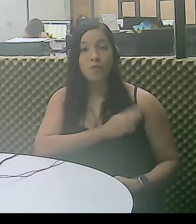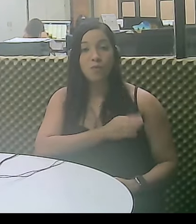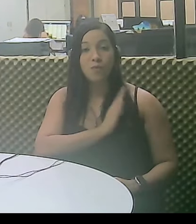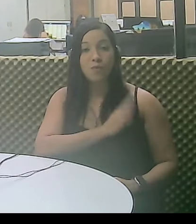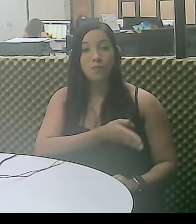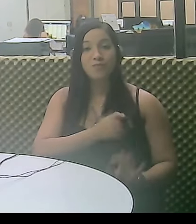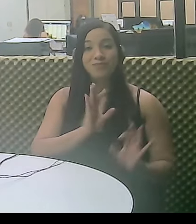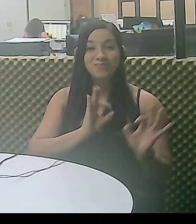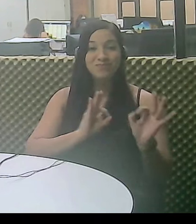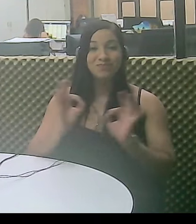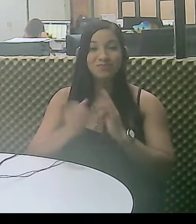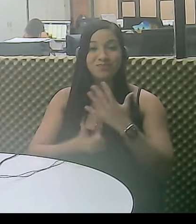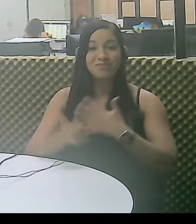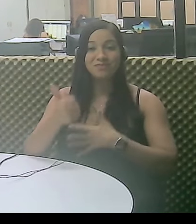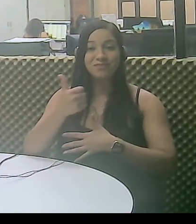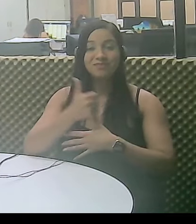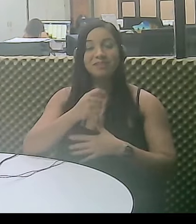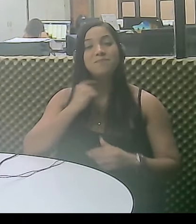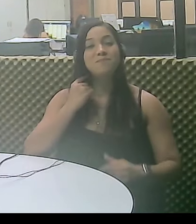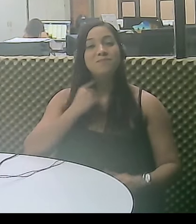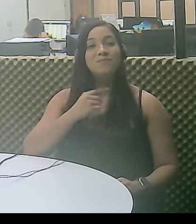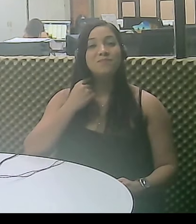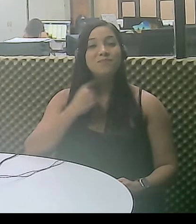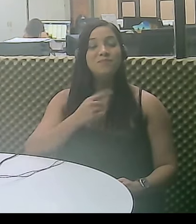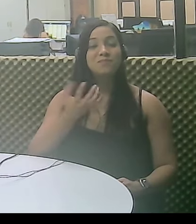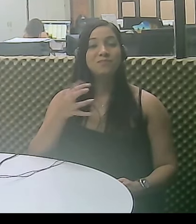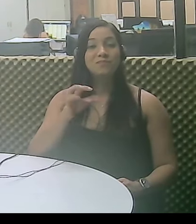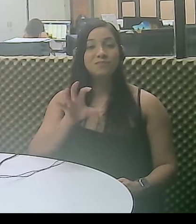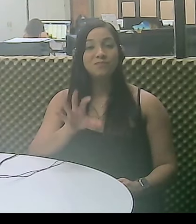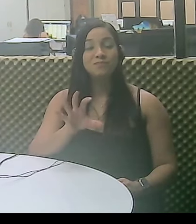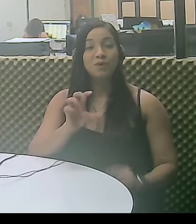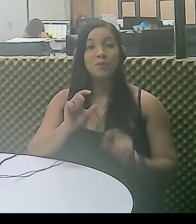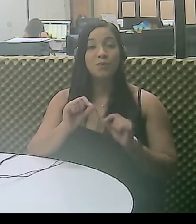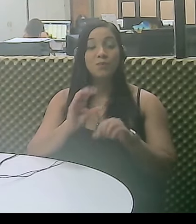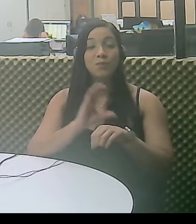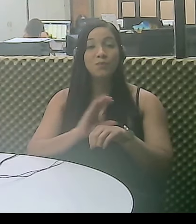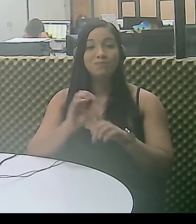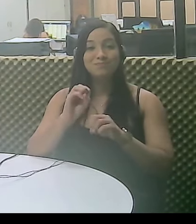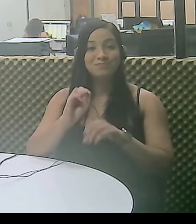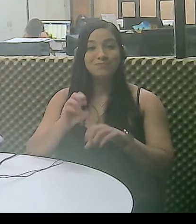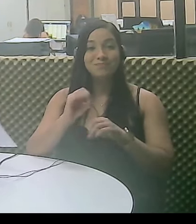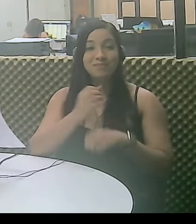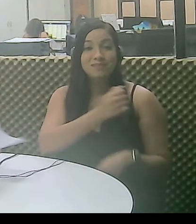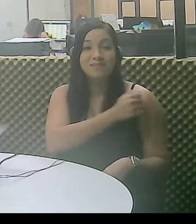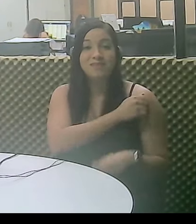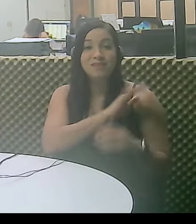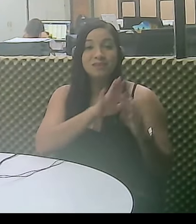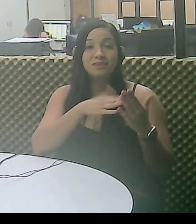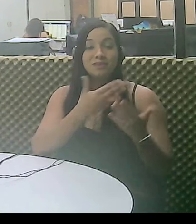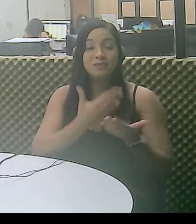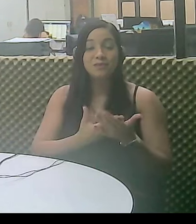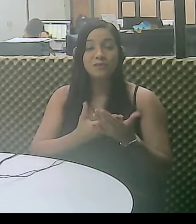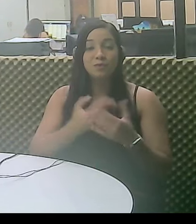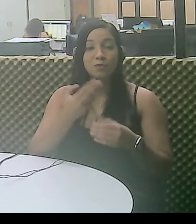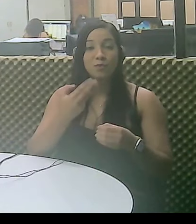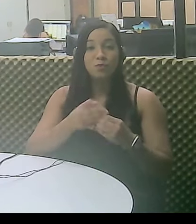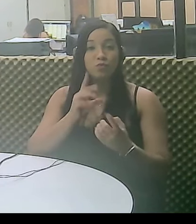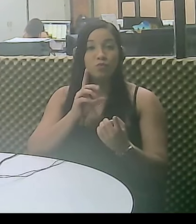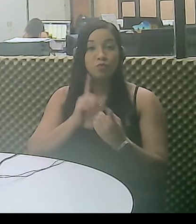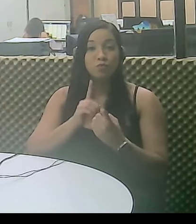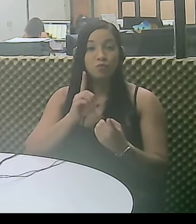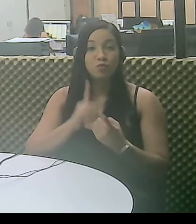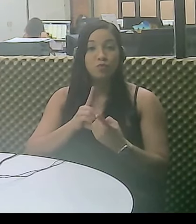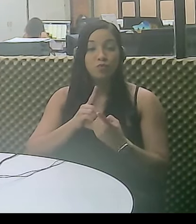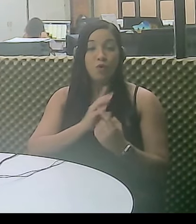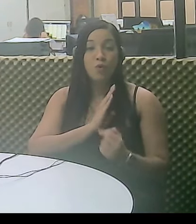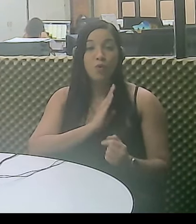O projeto é pioneiro em Minas Gerais neste formato e consiste em capacitar jovens das escolas da rede municipal em atendimentos de